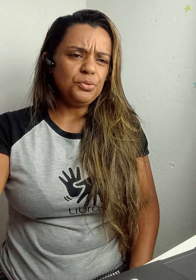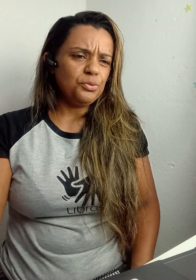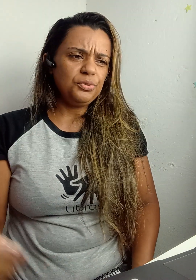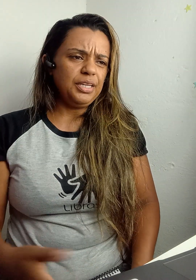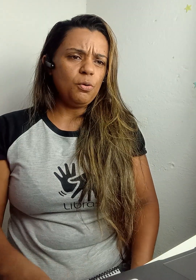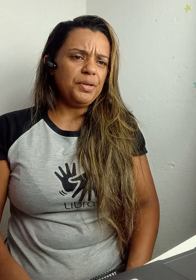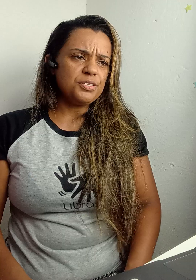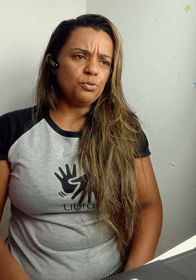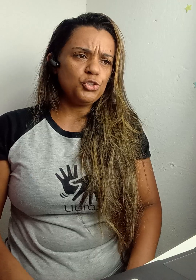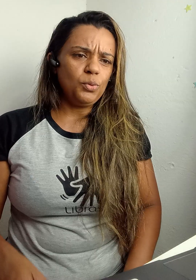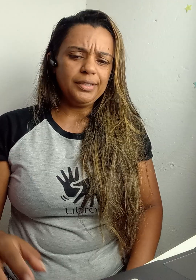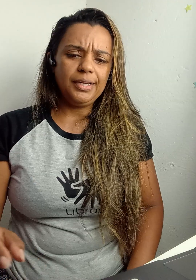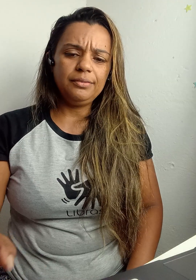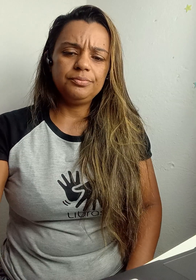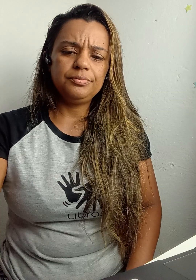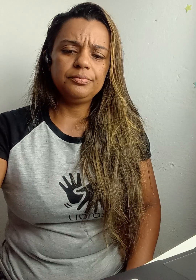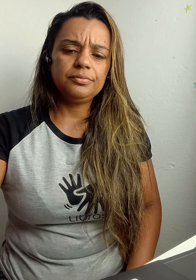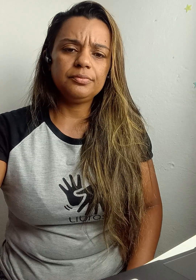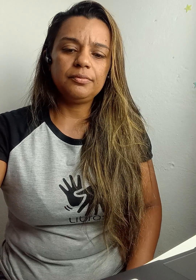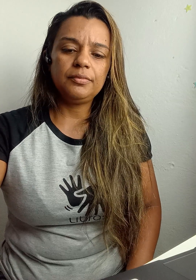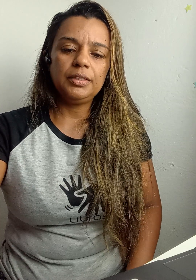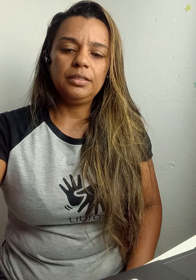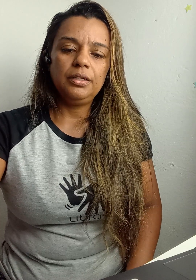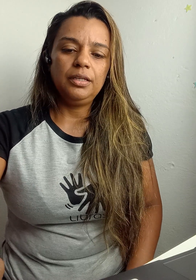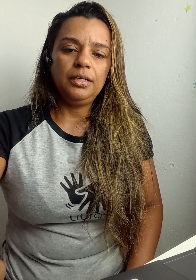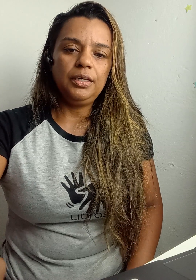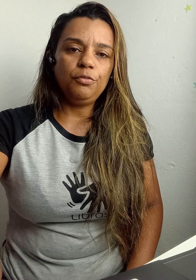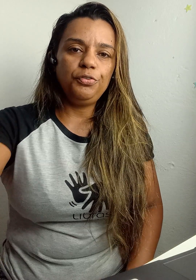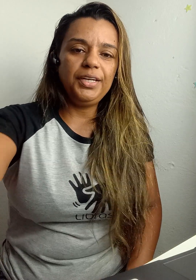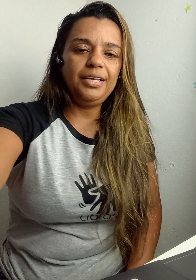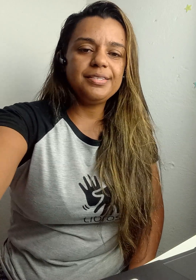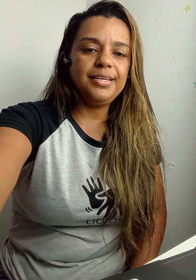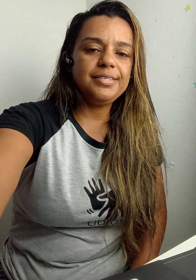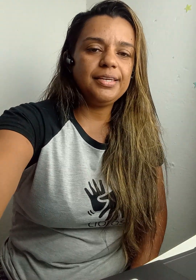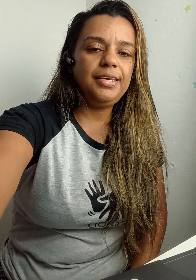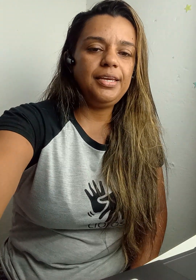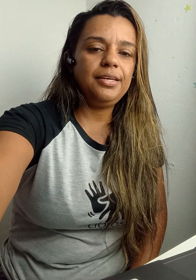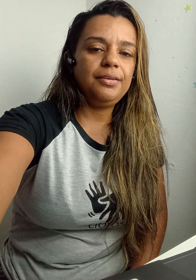minutos, e nem compensa eu continuar, tá? Eu vou finalizar esse aqui